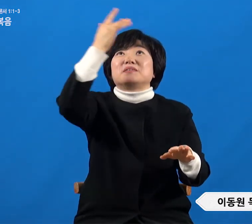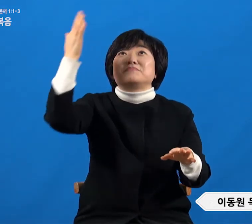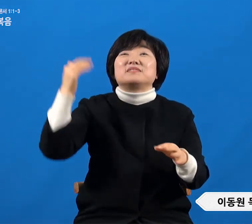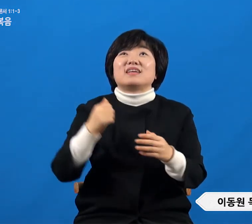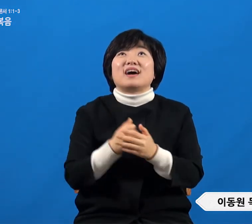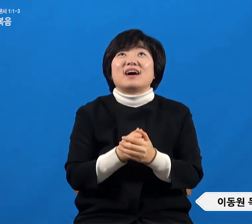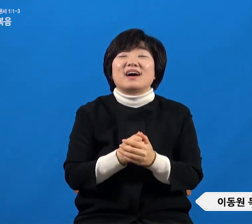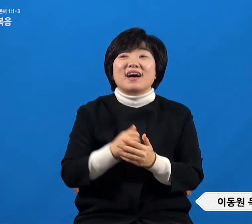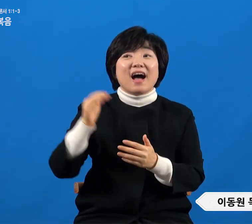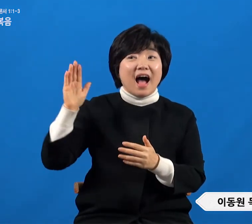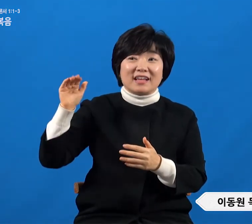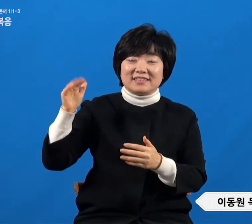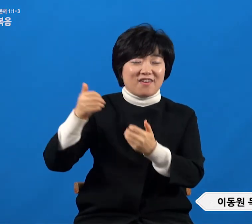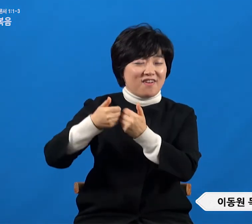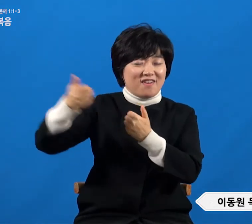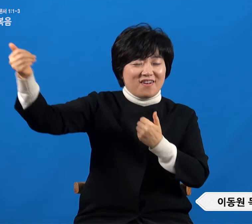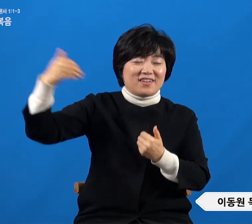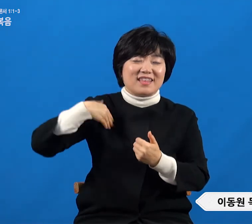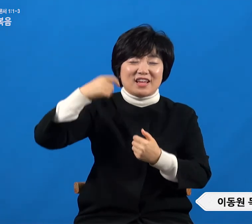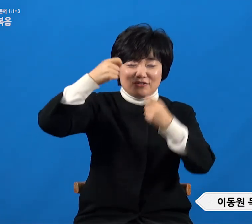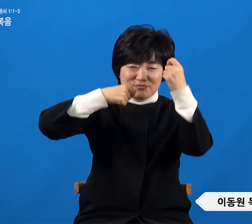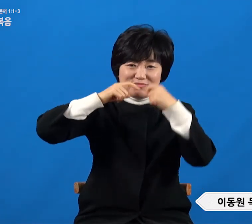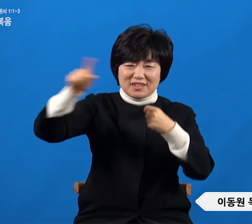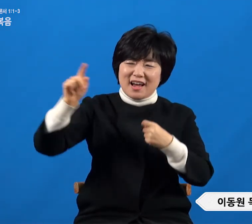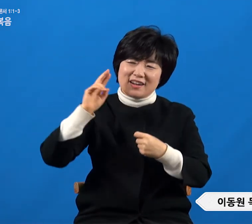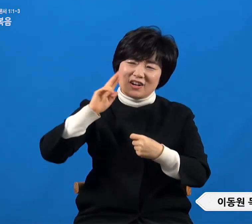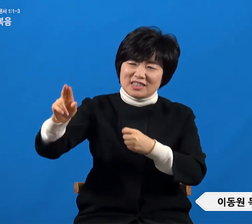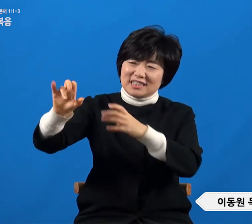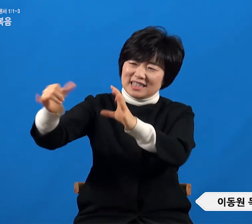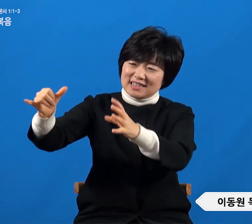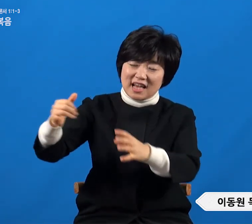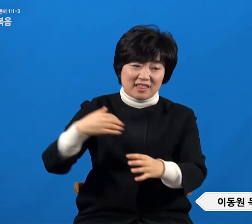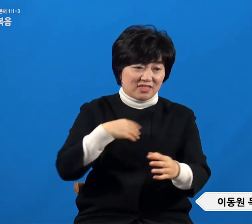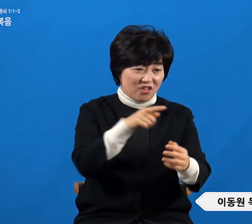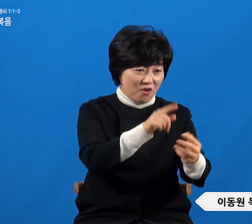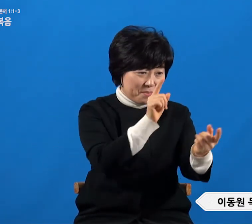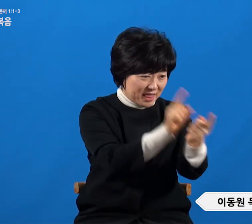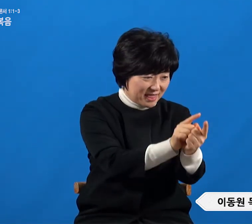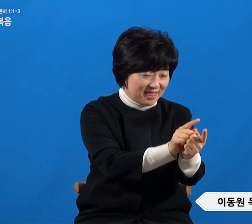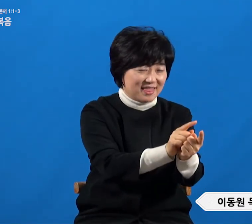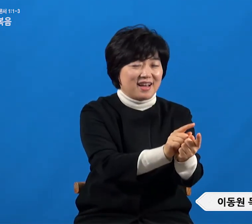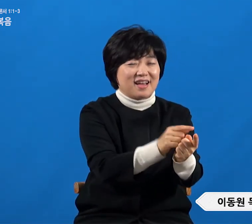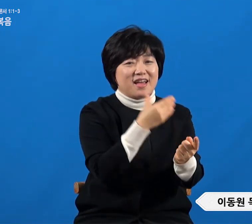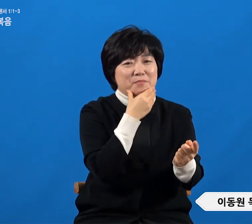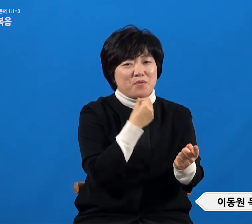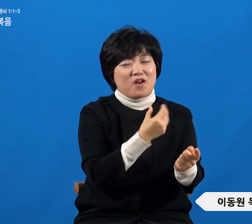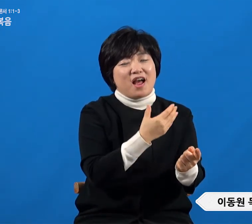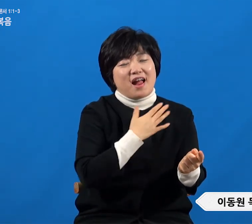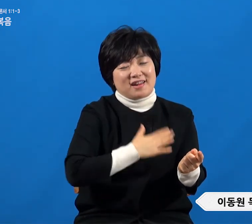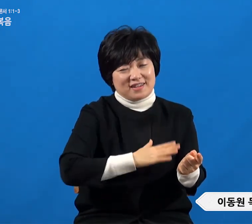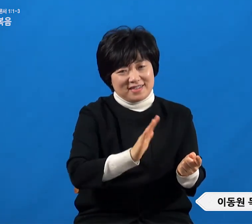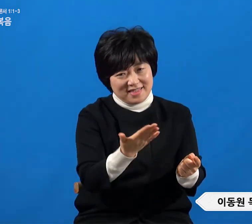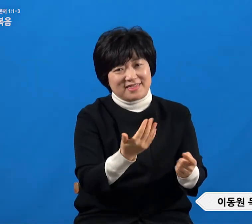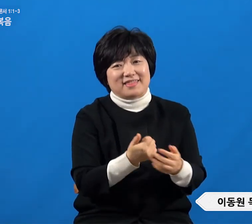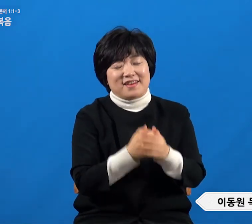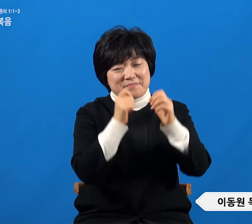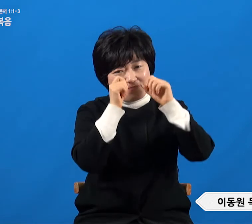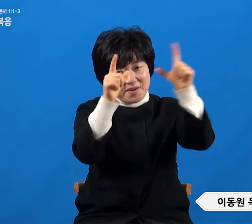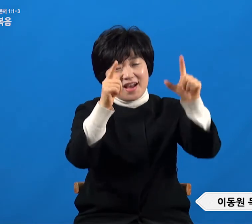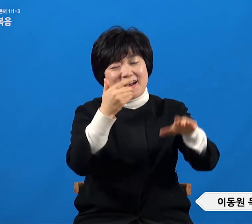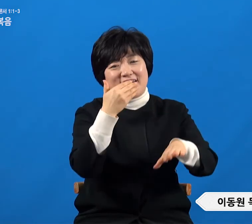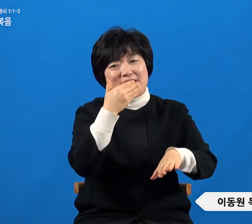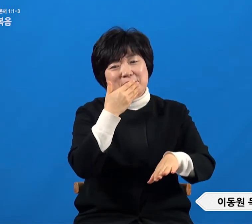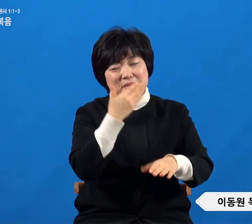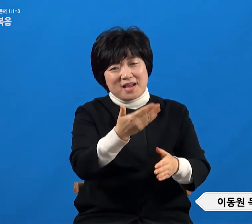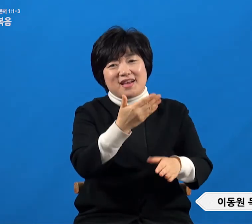안녕 내 눈물아 거친 세상아. 너를 만나 행복을 알게 되었다. 땡큐 내 사랑아.